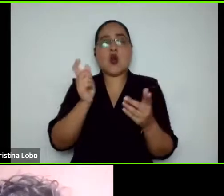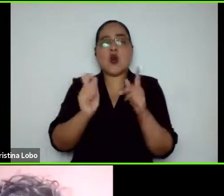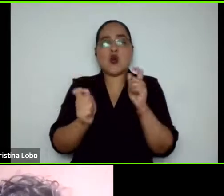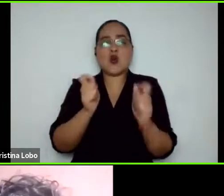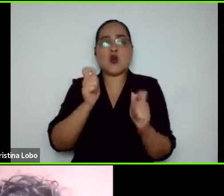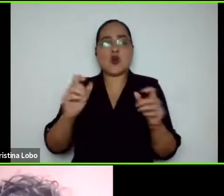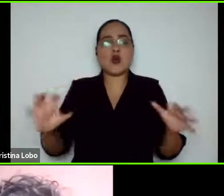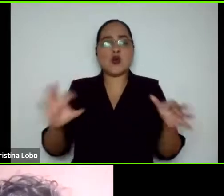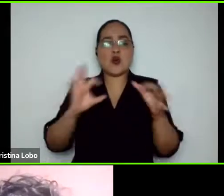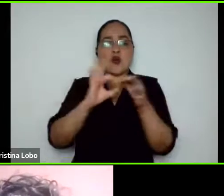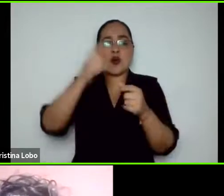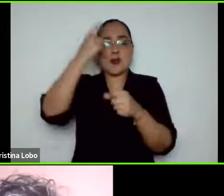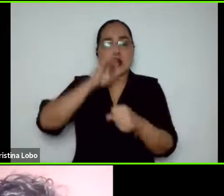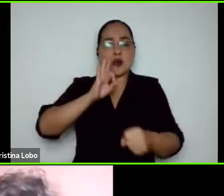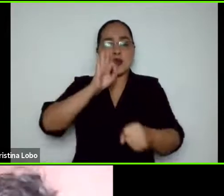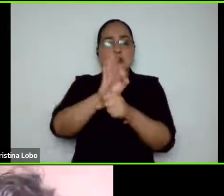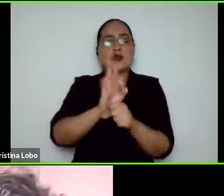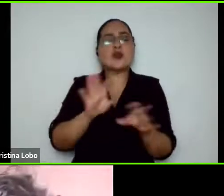para la protección?